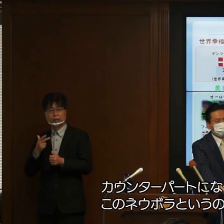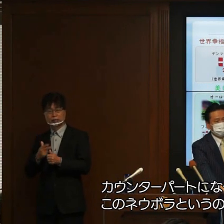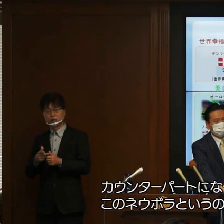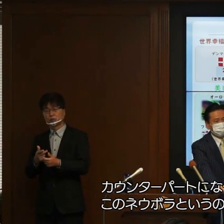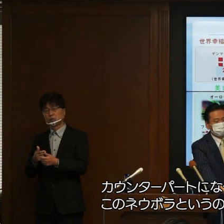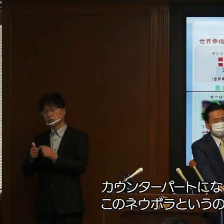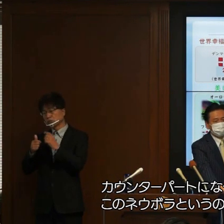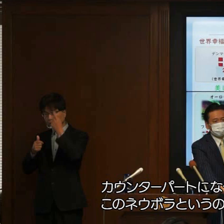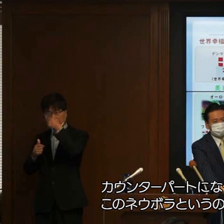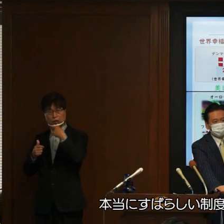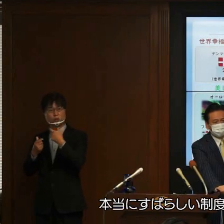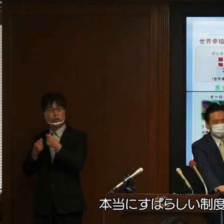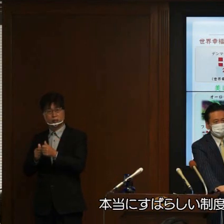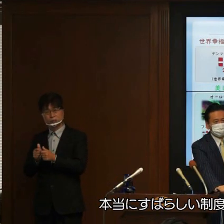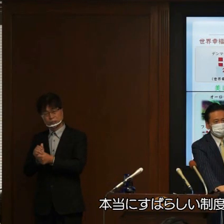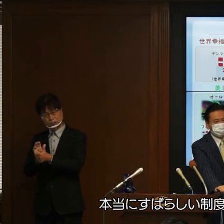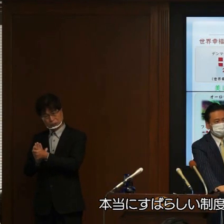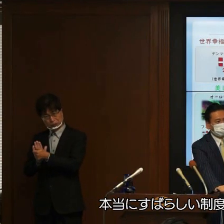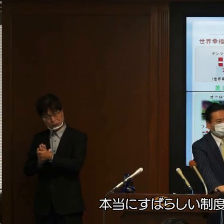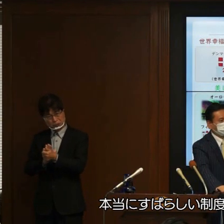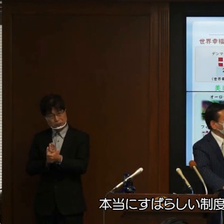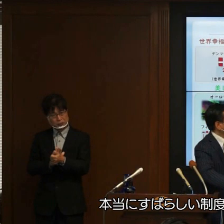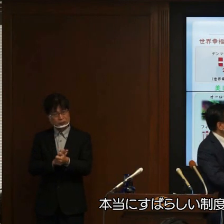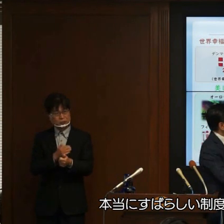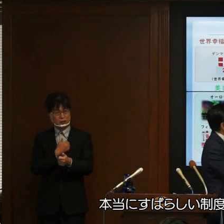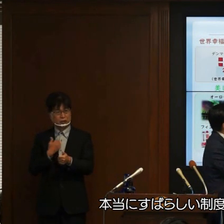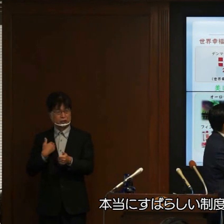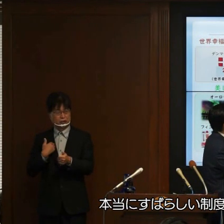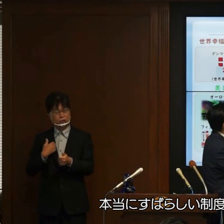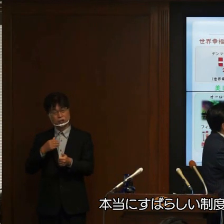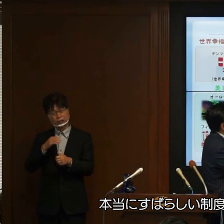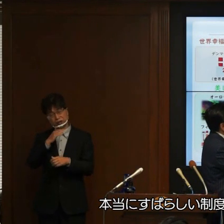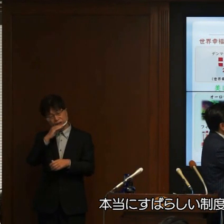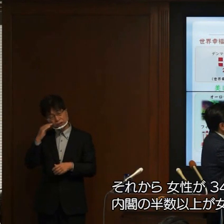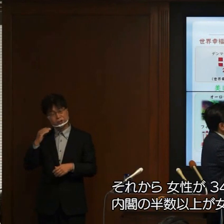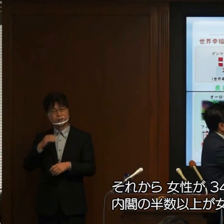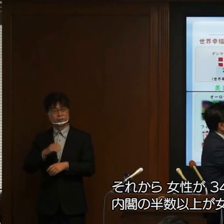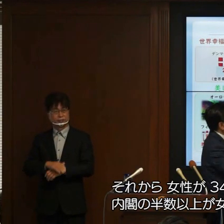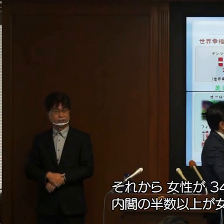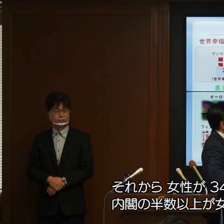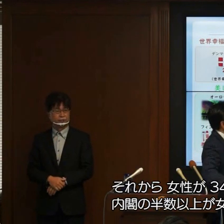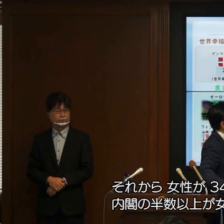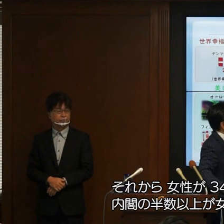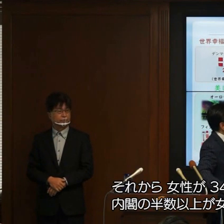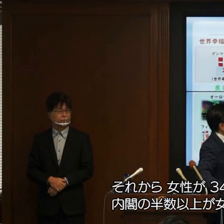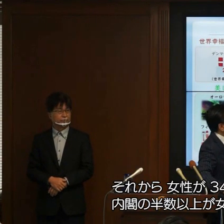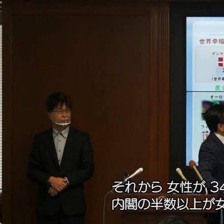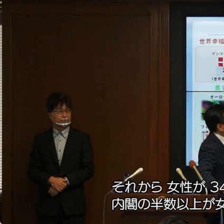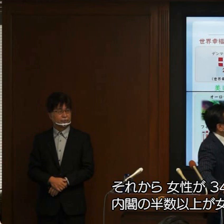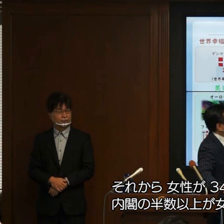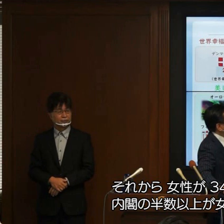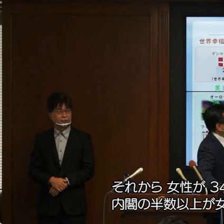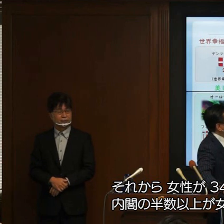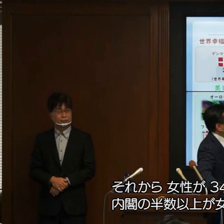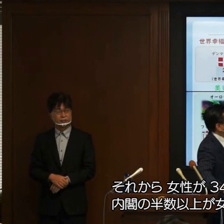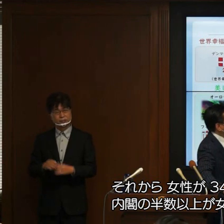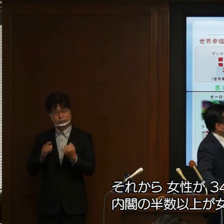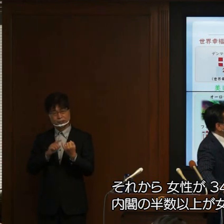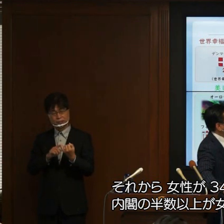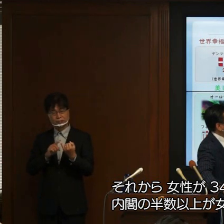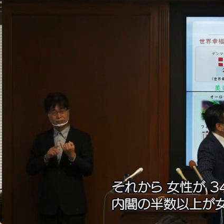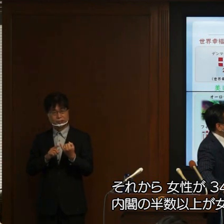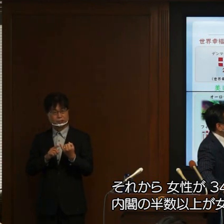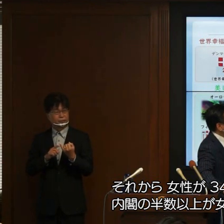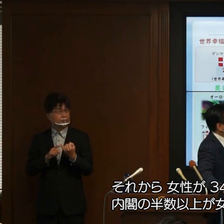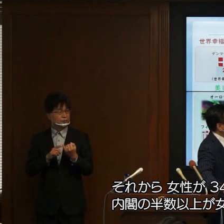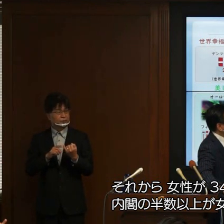ートになってくれてるっていう、このネウボラっていうのは本当に素晴らしい制度だなと思っています。それから女性が首